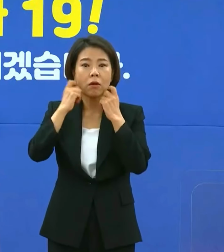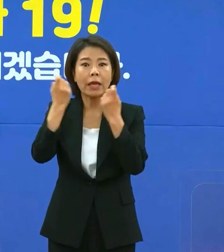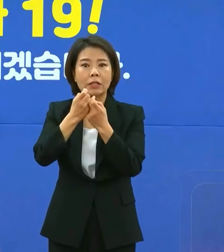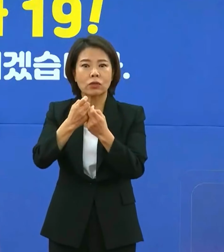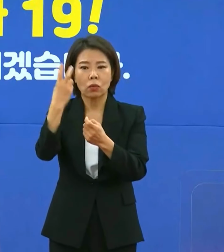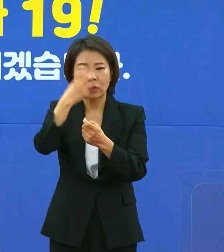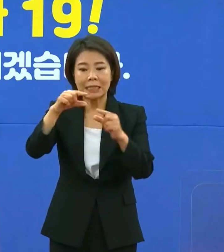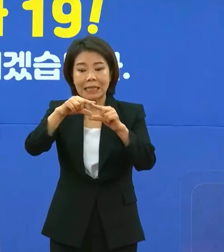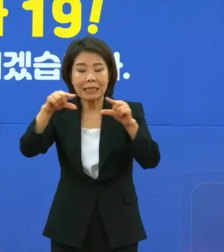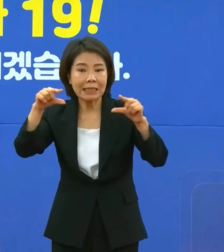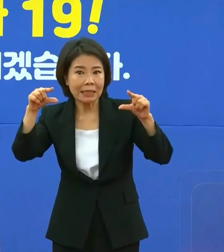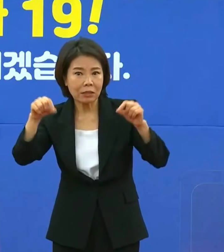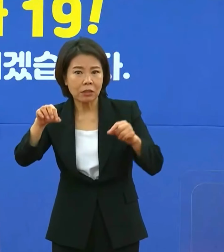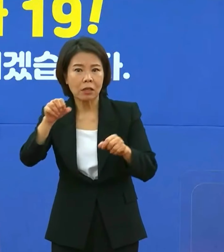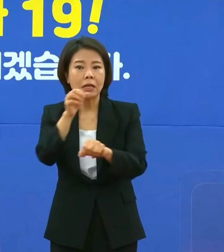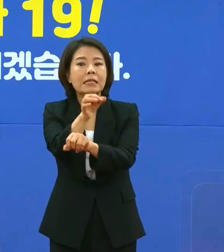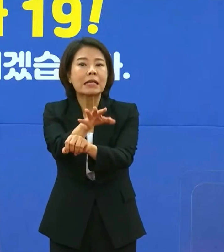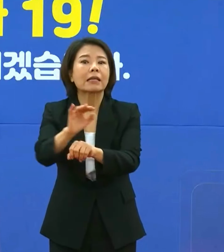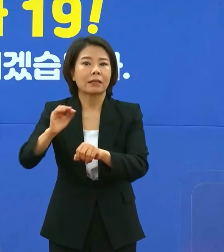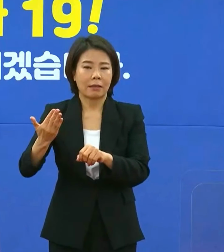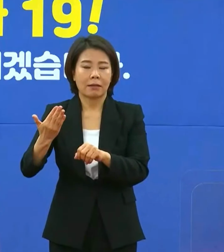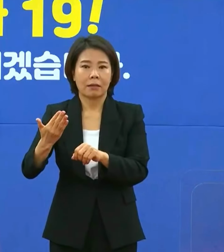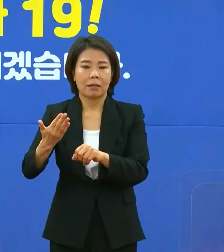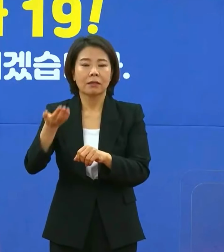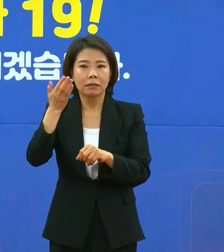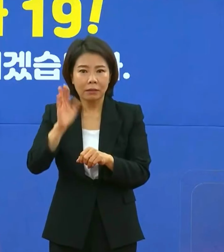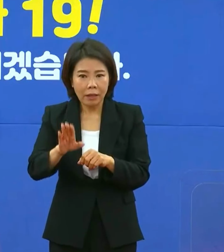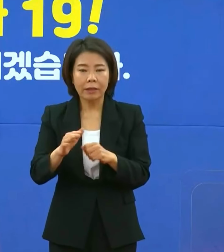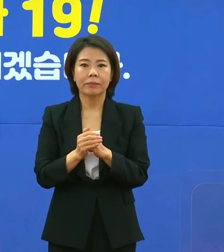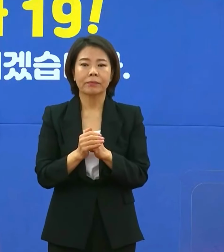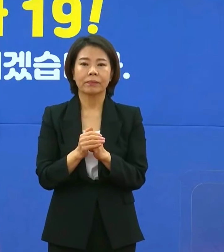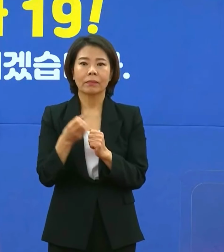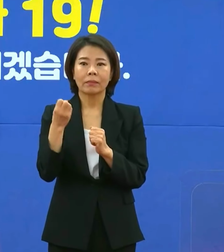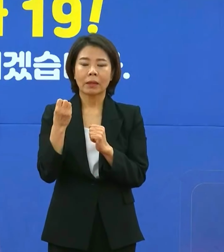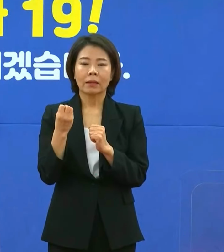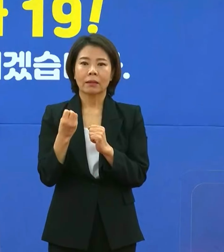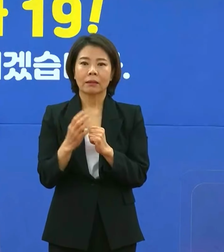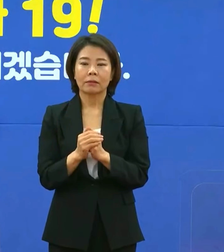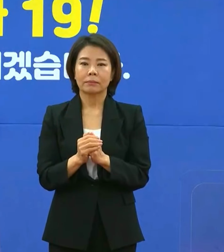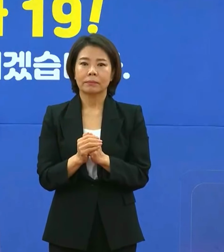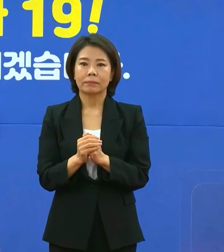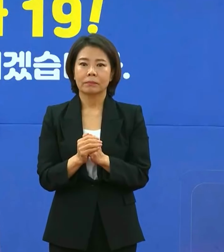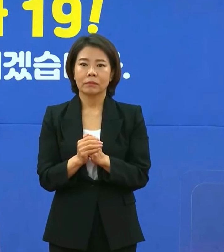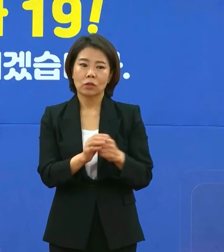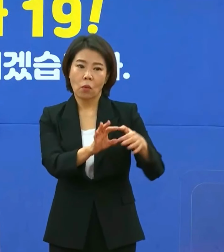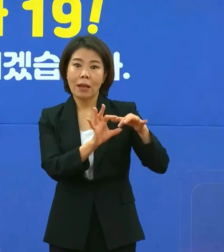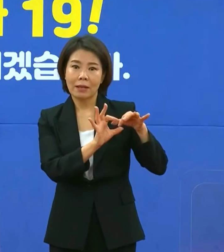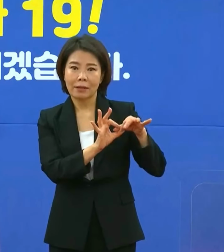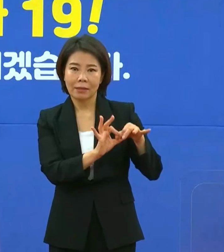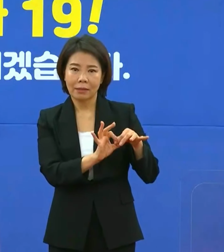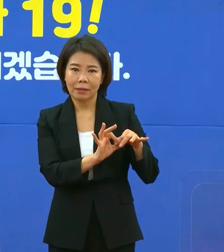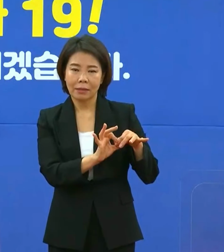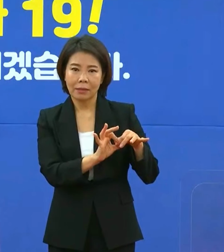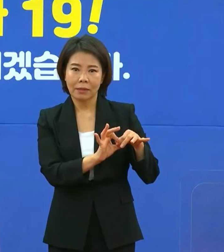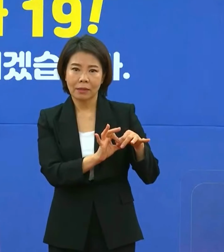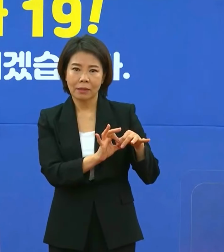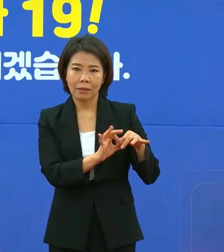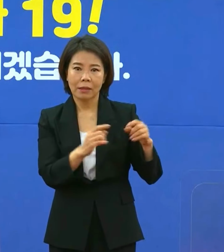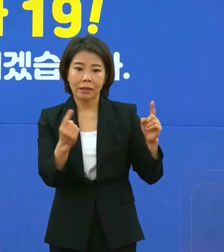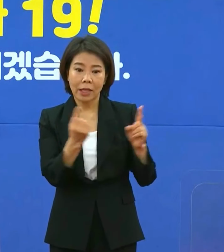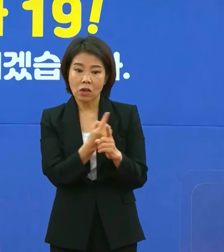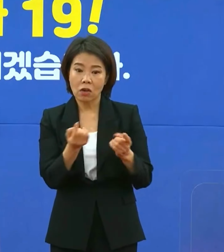진단 키트 를 구입하게 됩니다 그리고 그 지금 요 관련해서 지금 배정된